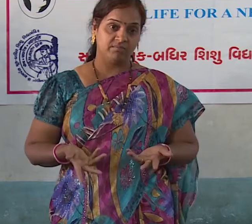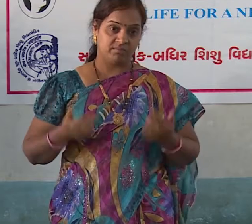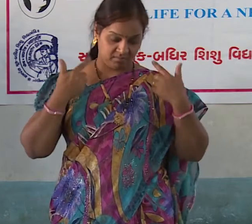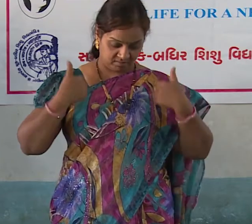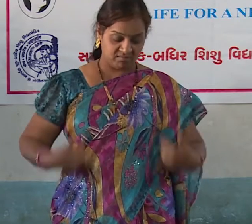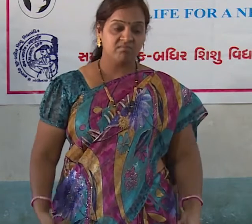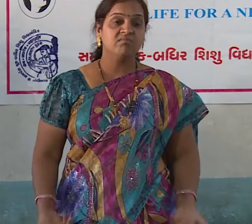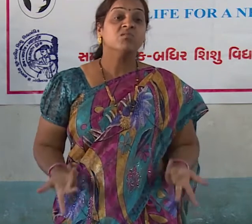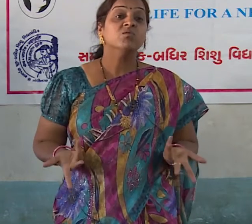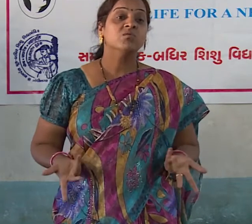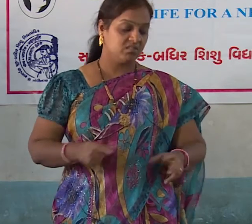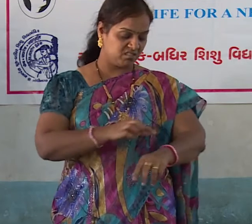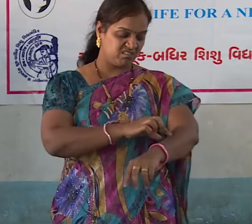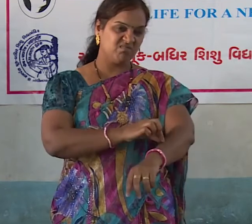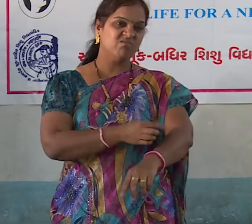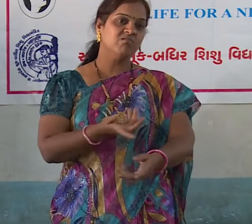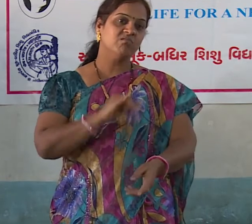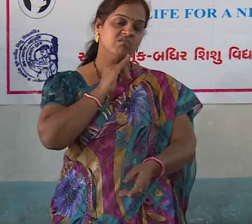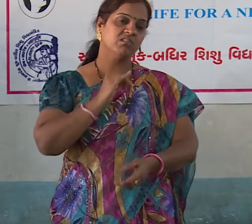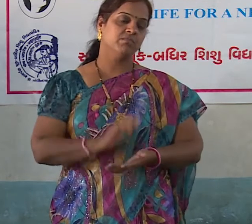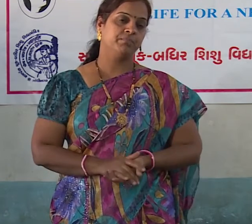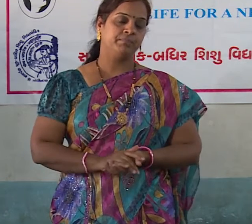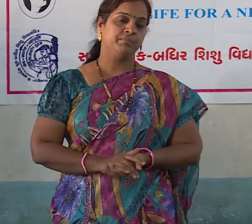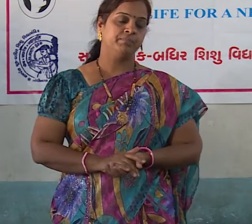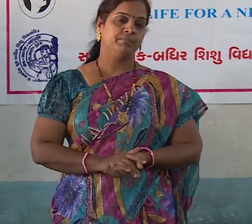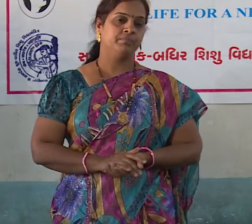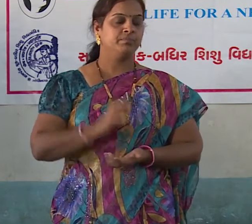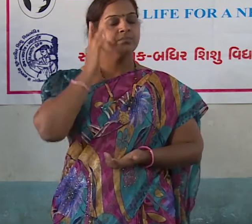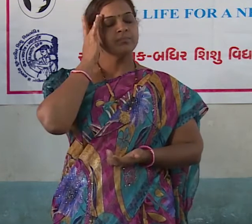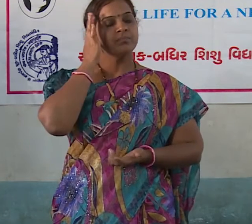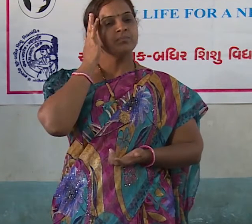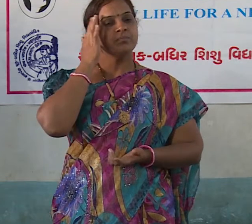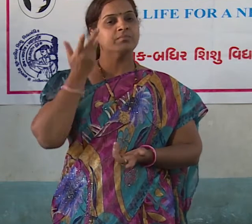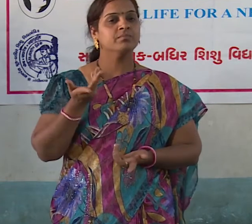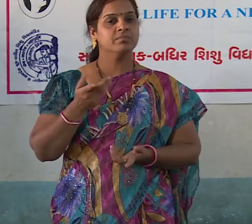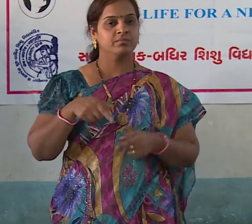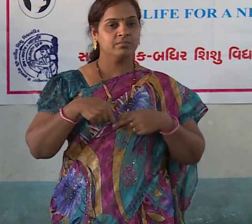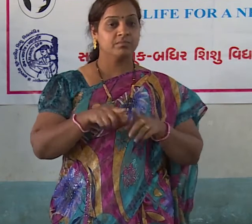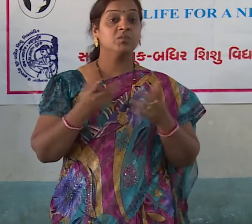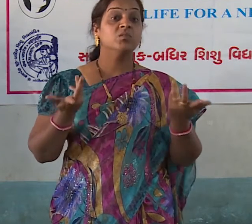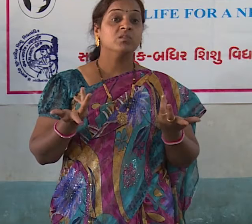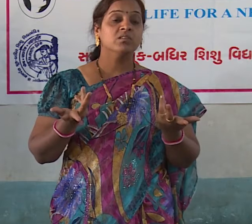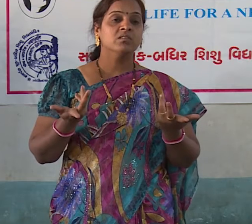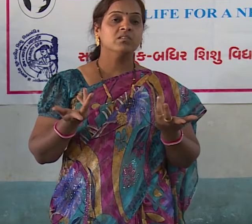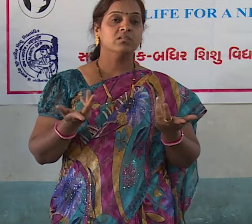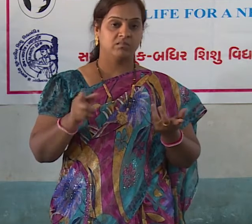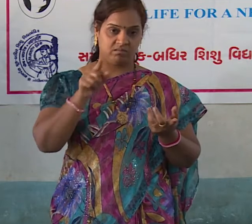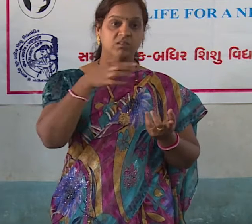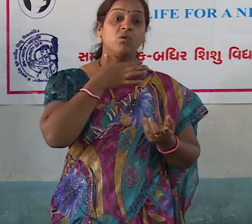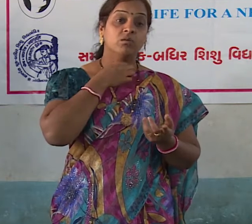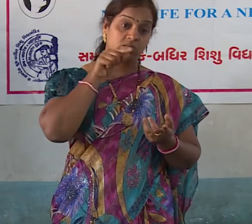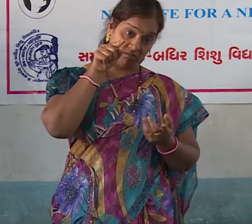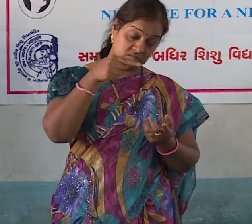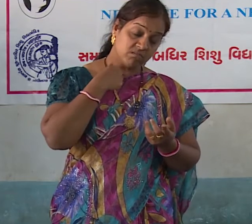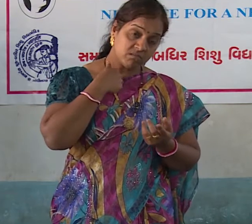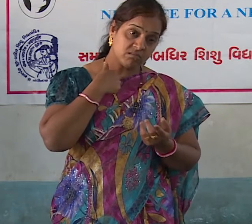क्या है? एक चमड़ी है। कहता अभी याद करो कि आपका योग किसके साथ लग रहा है। कोई व्यक्ति याद